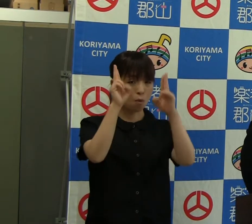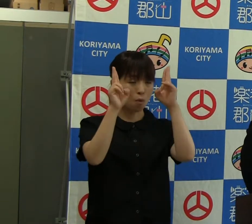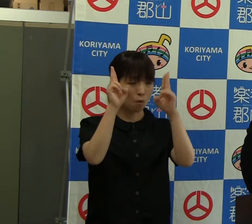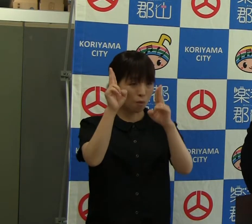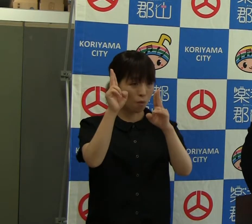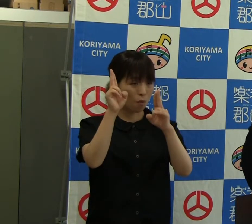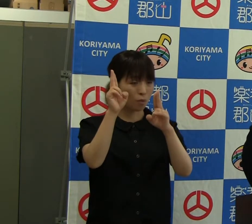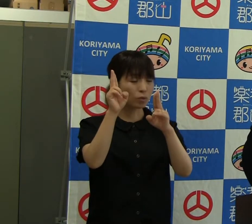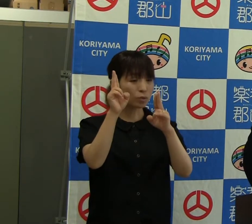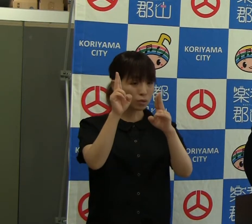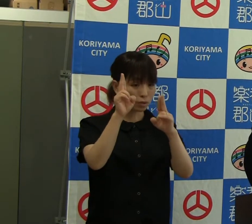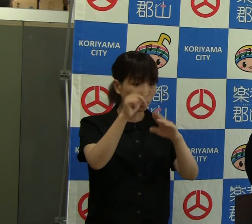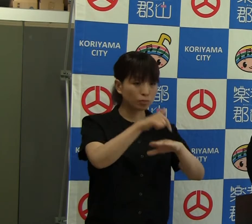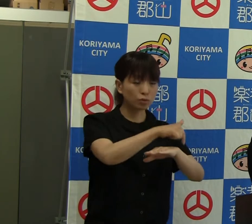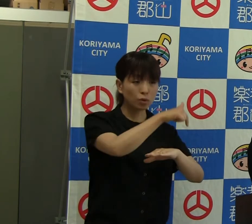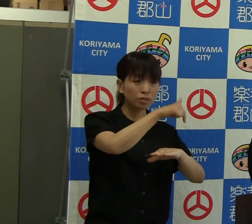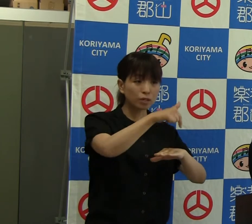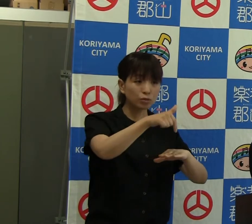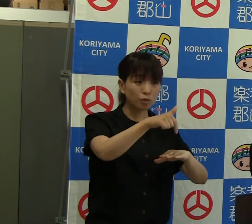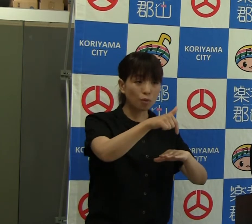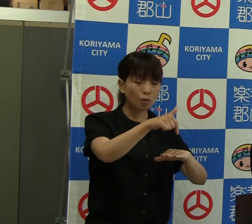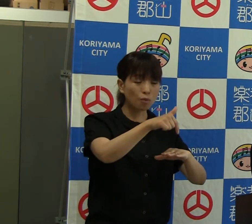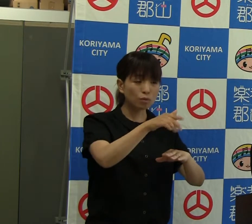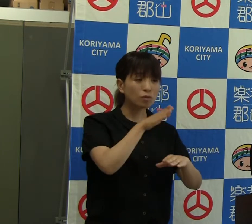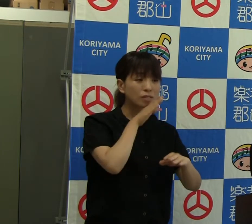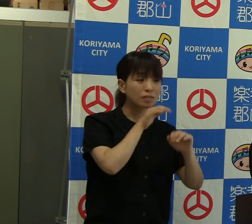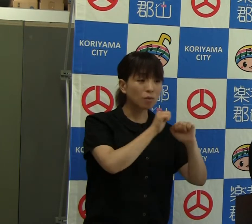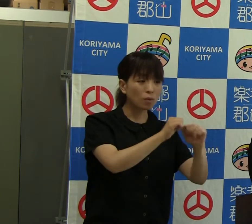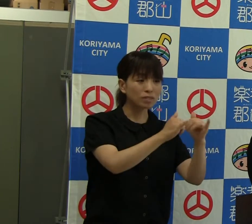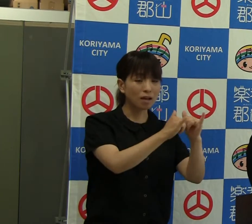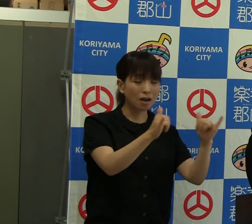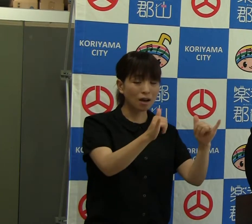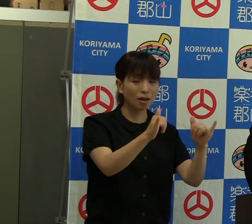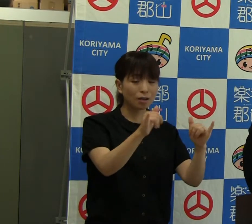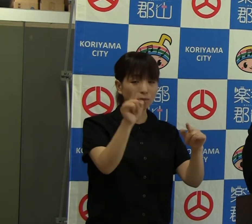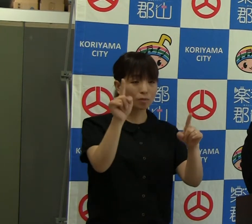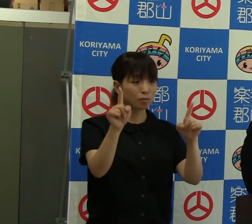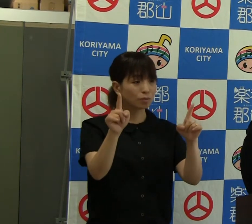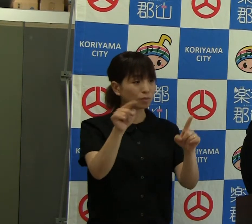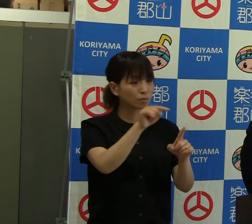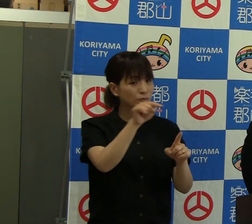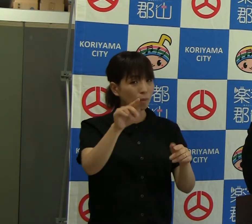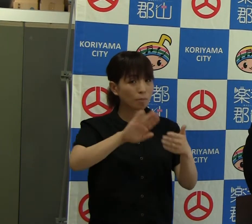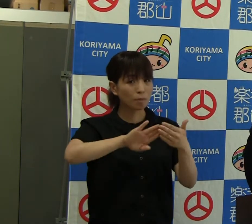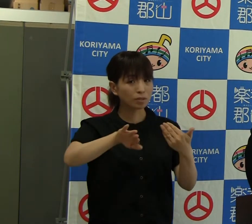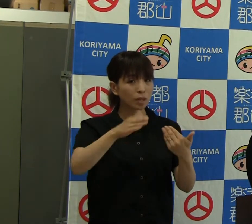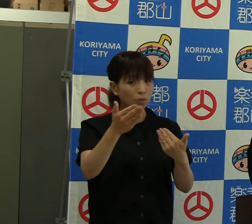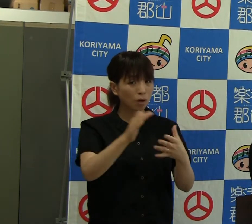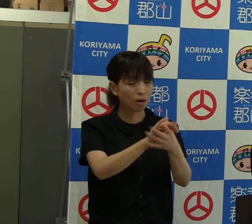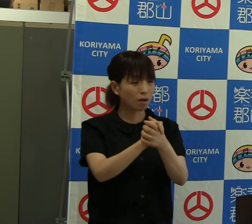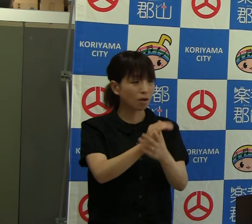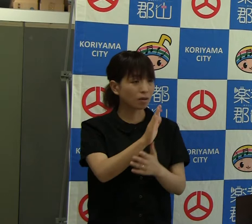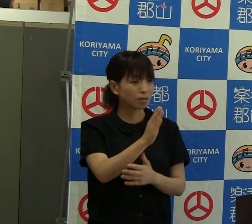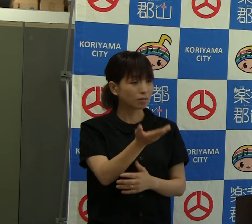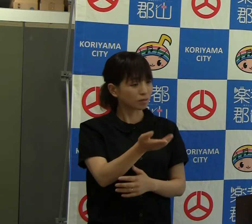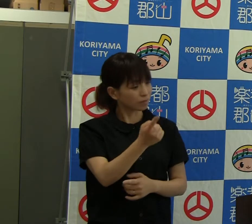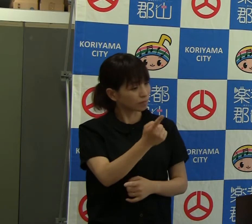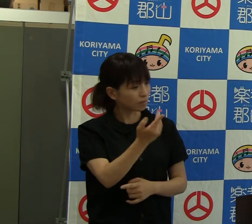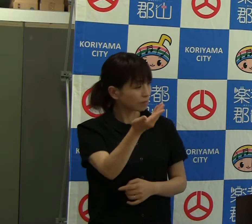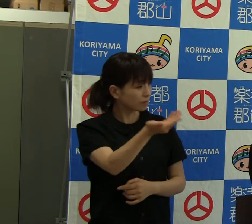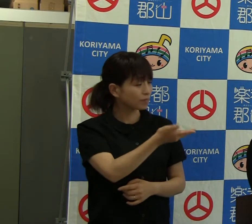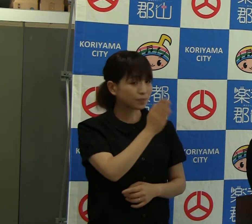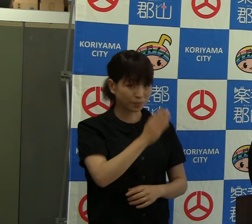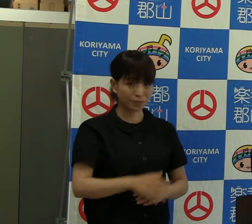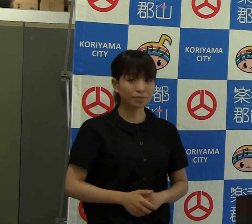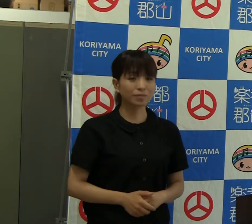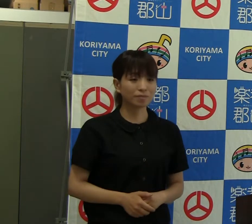行者とレディーポーさんとはちょっと別なのかどうか、ちょっとそこら辺がちょっと分かんなくて、そこら辺ちょっと教えていただきたいと思います。